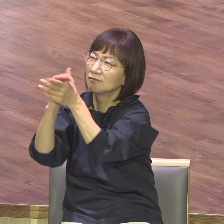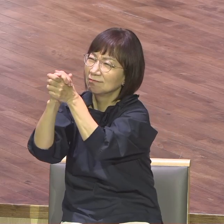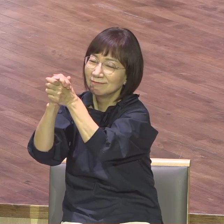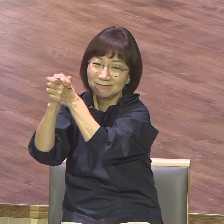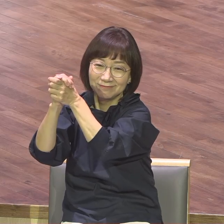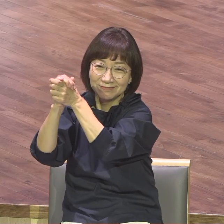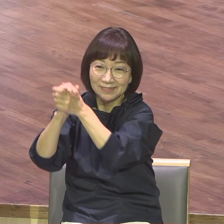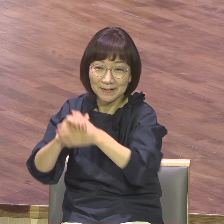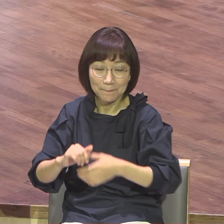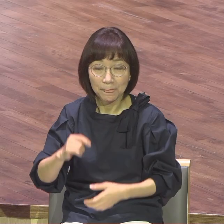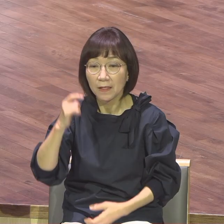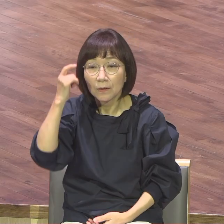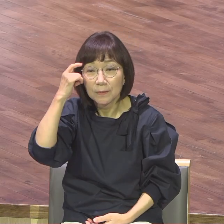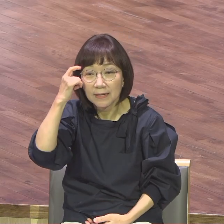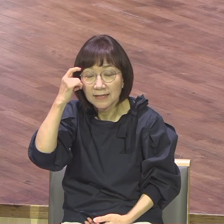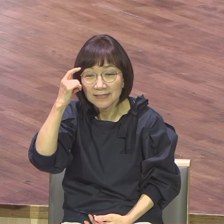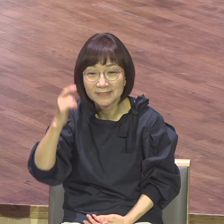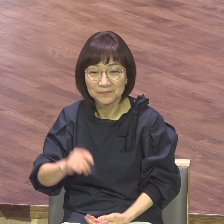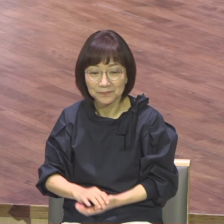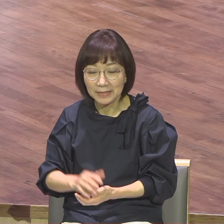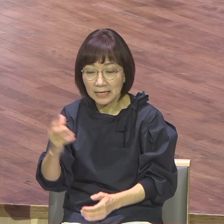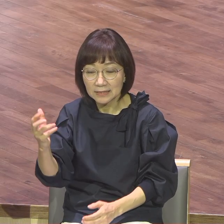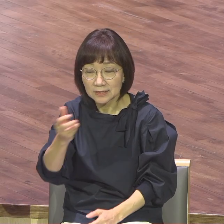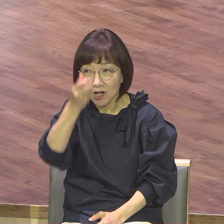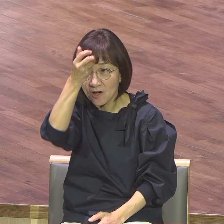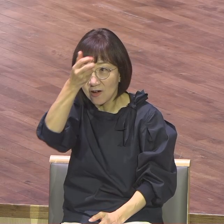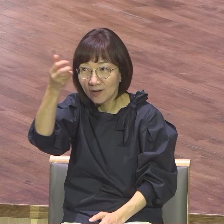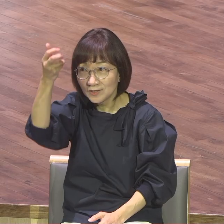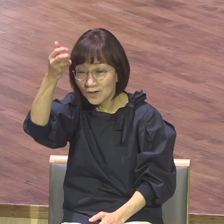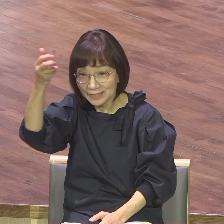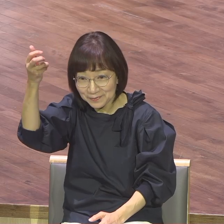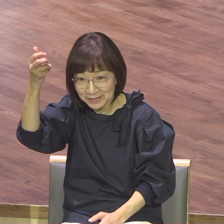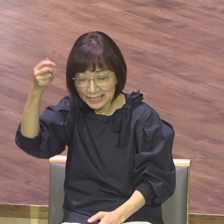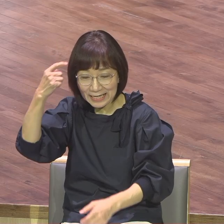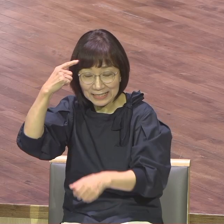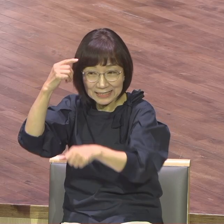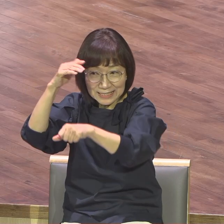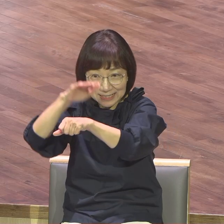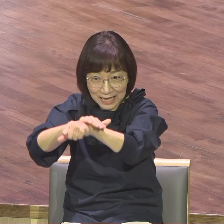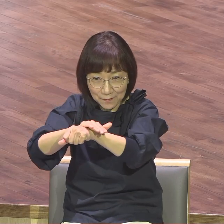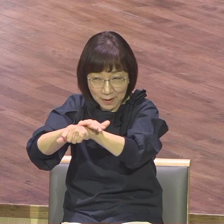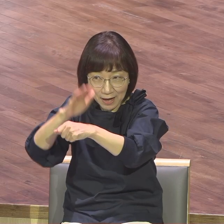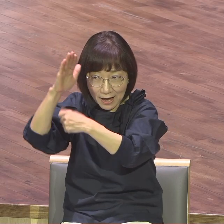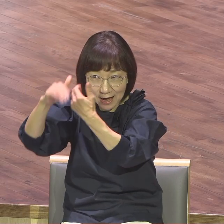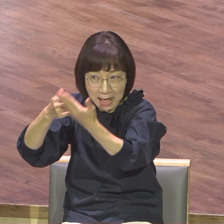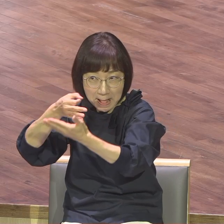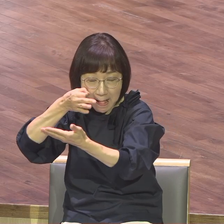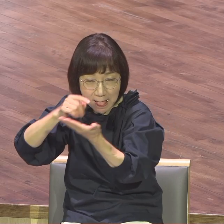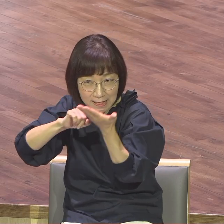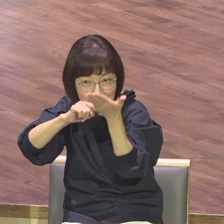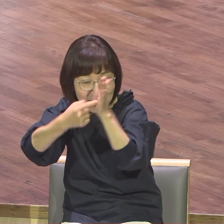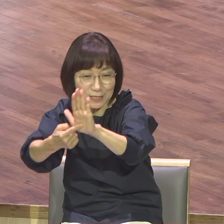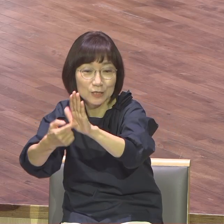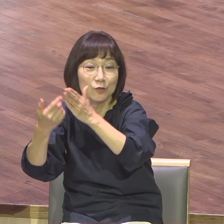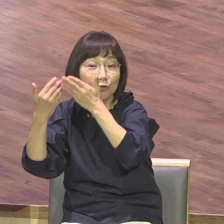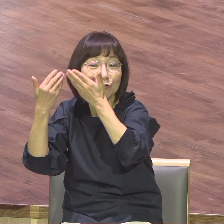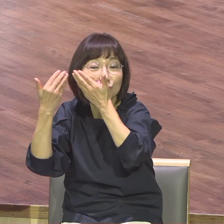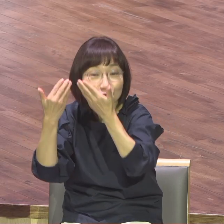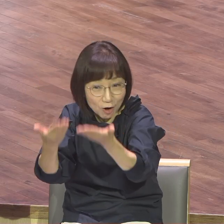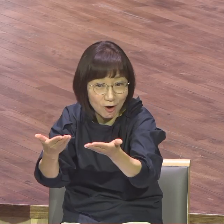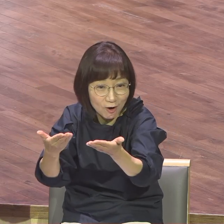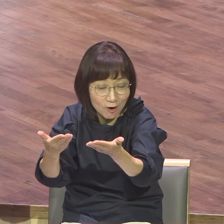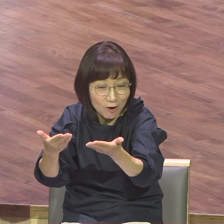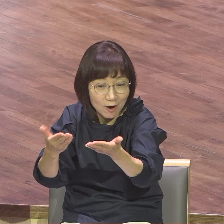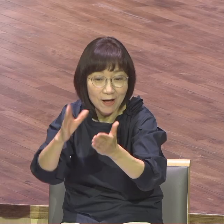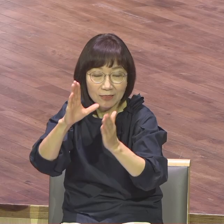부분은요, 성령께서 지혜와 계시를 주시하면 한다. 성령께서